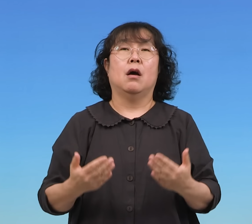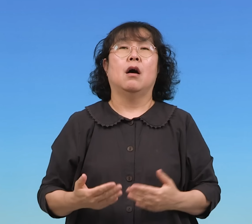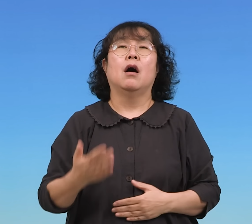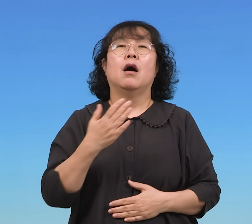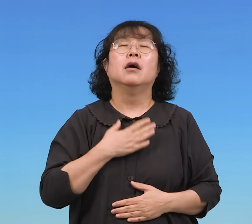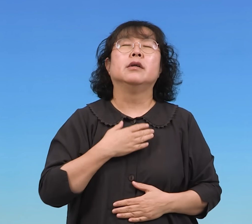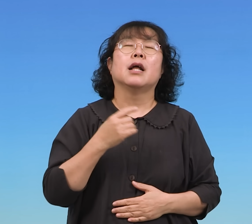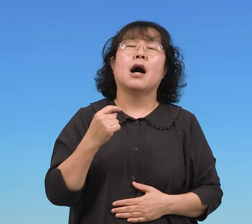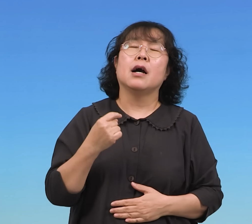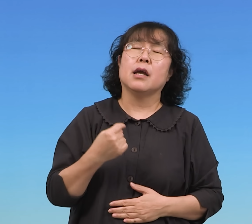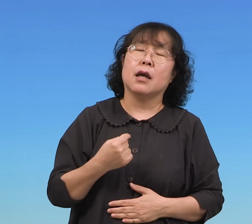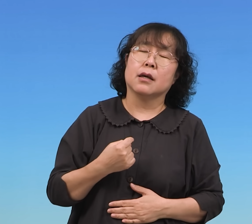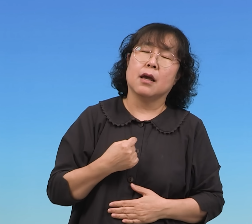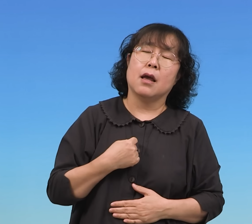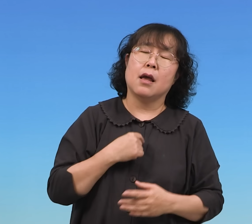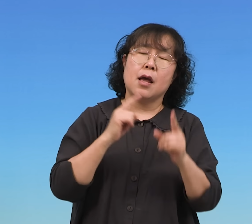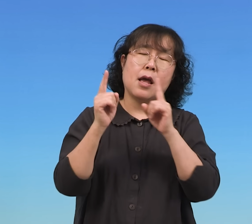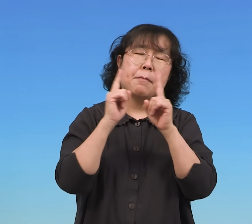나에게 말씀하시네.